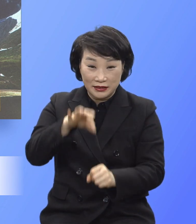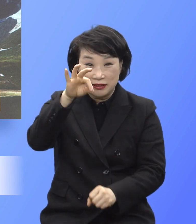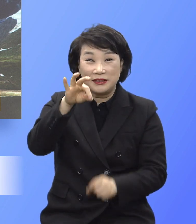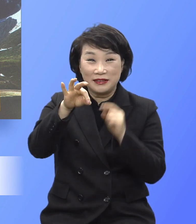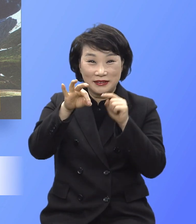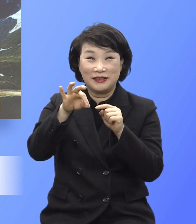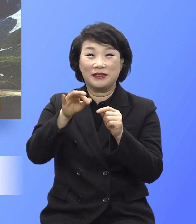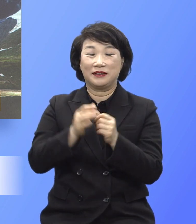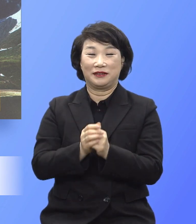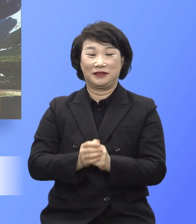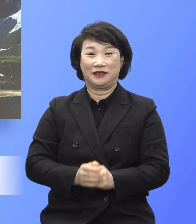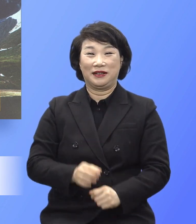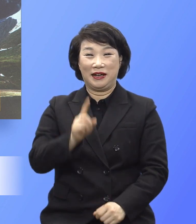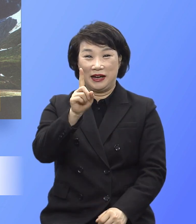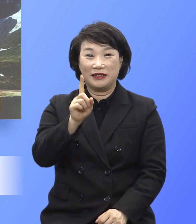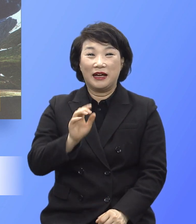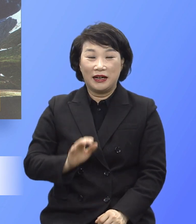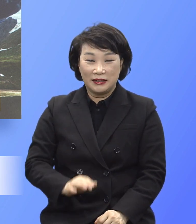구절로서